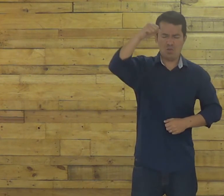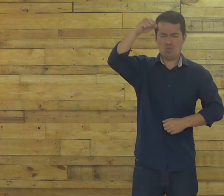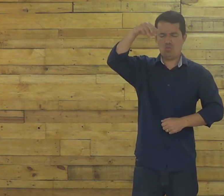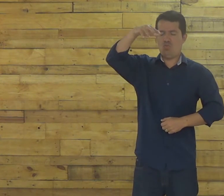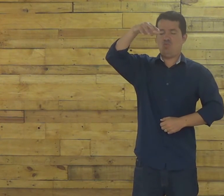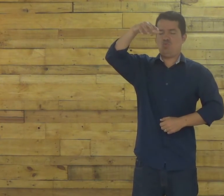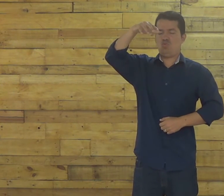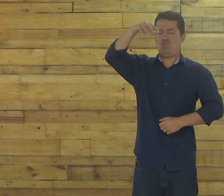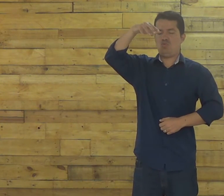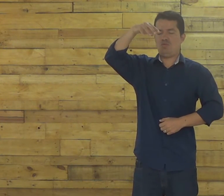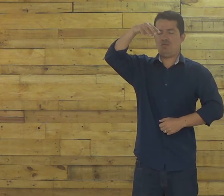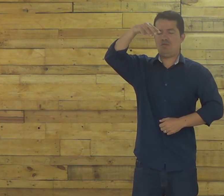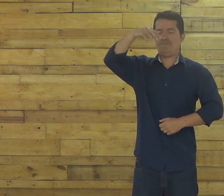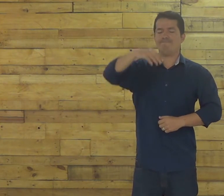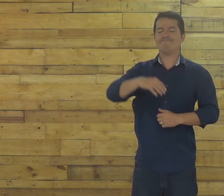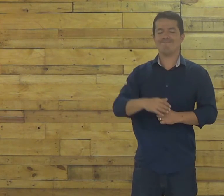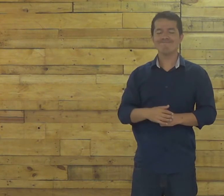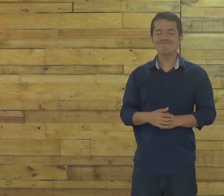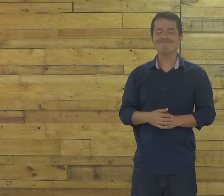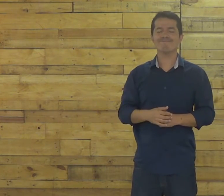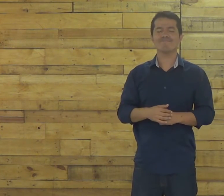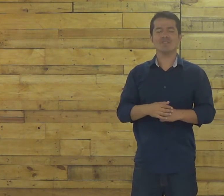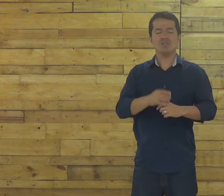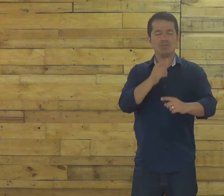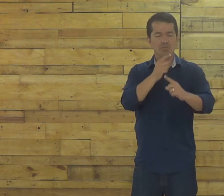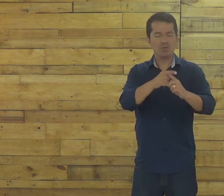Jesus fala que nós somos a luz.